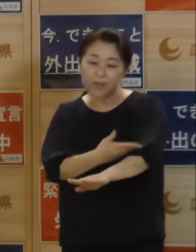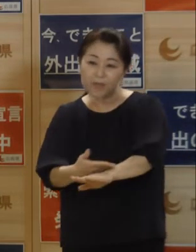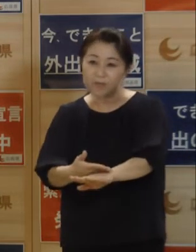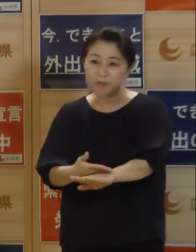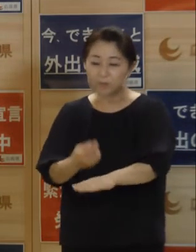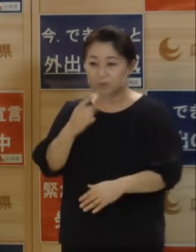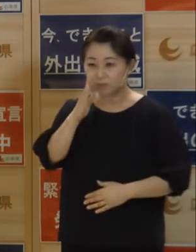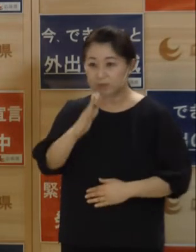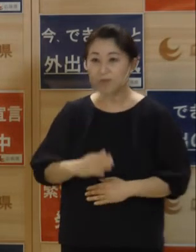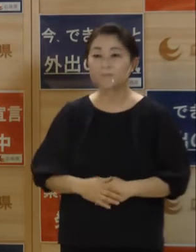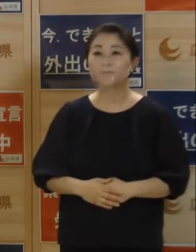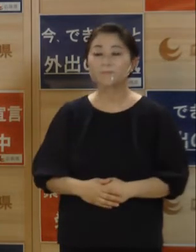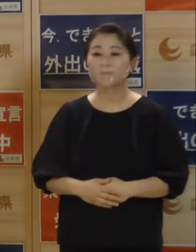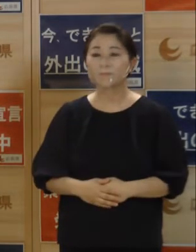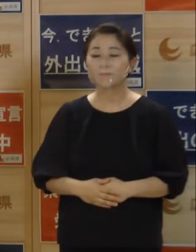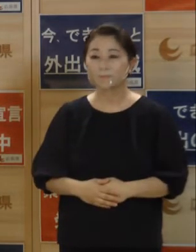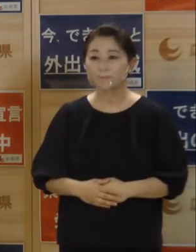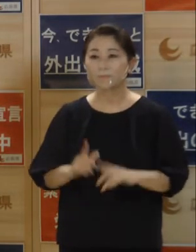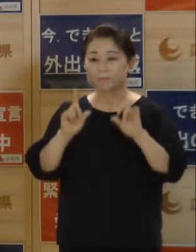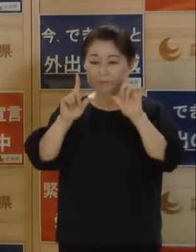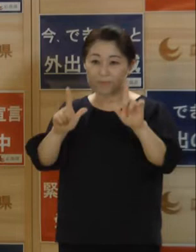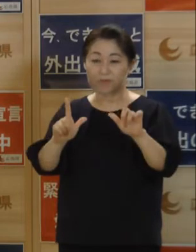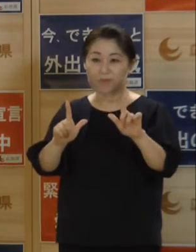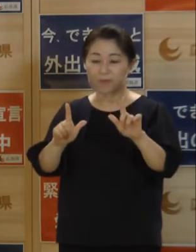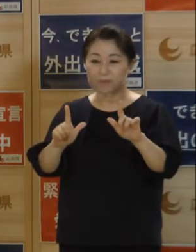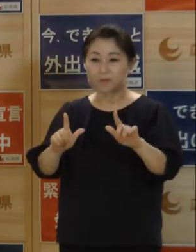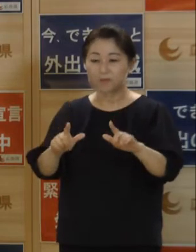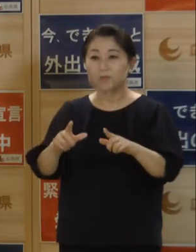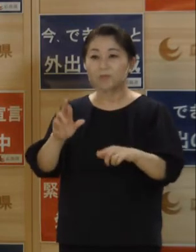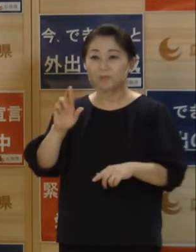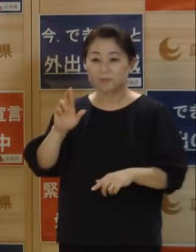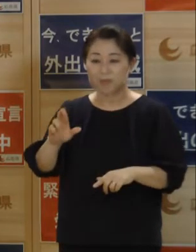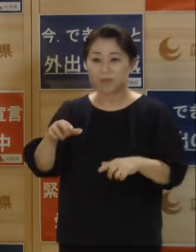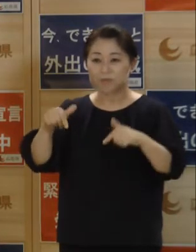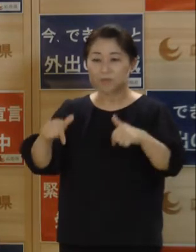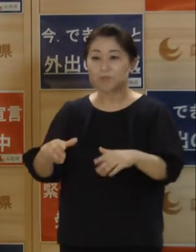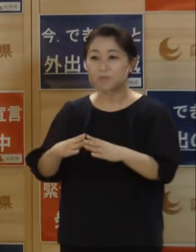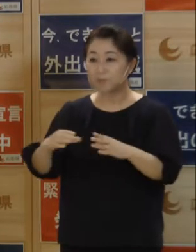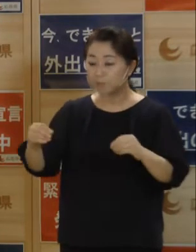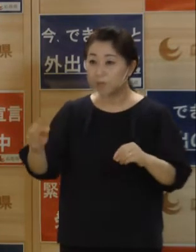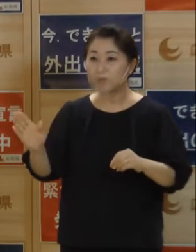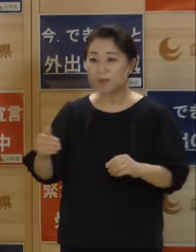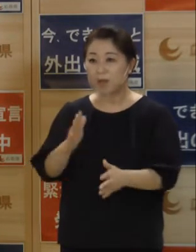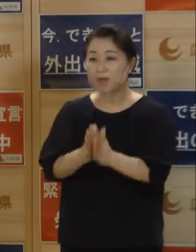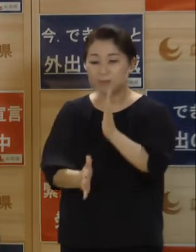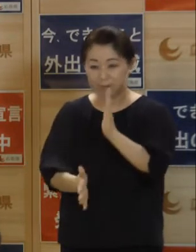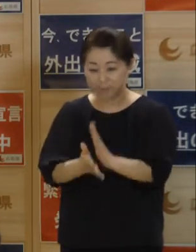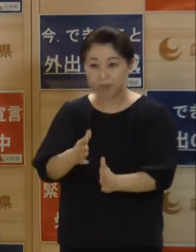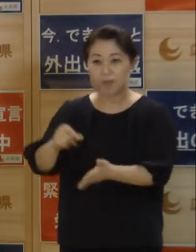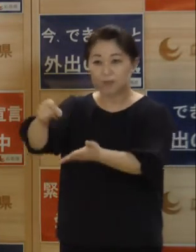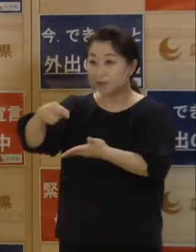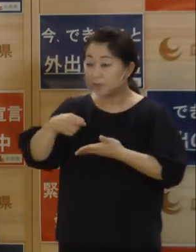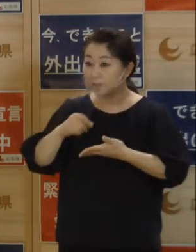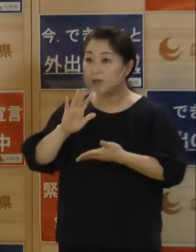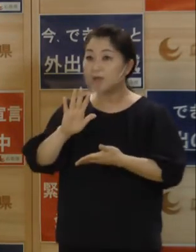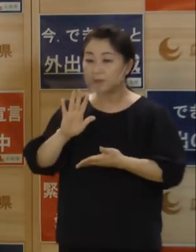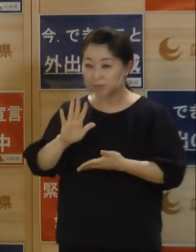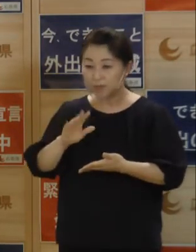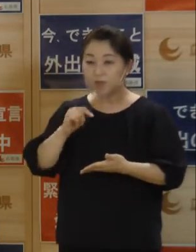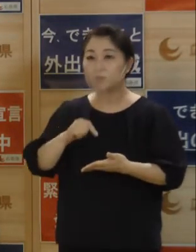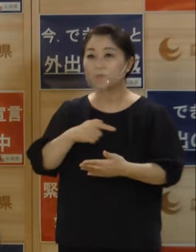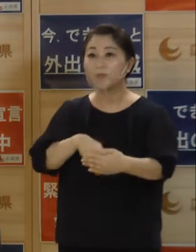します。 あの JR 西日本から改めてですね、あのご提案ございまして、でその内容とし